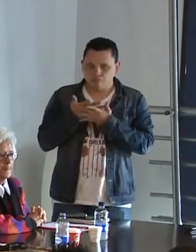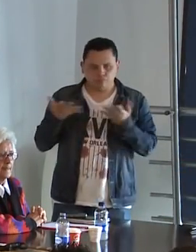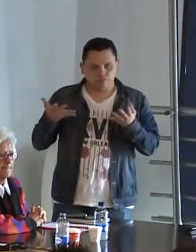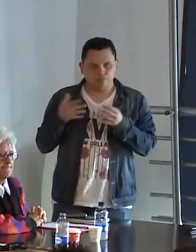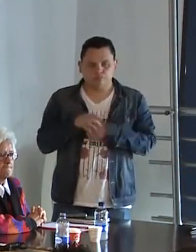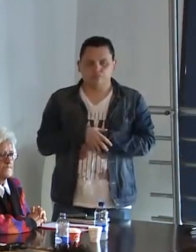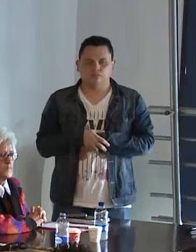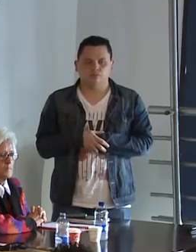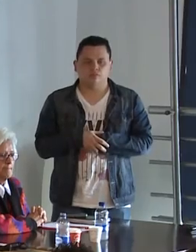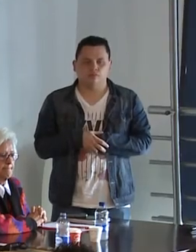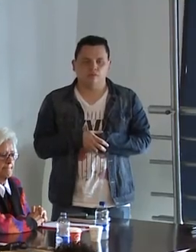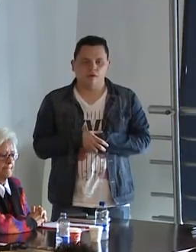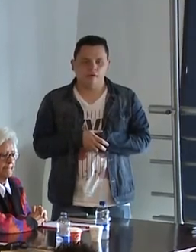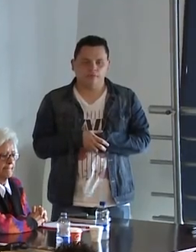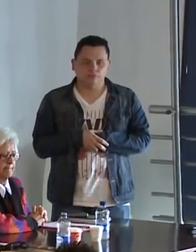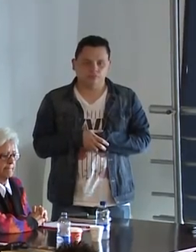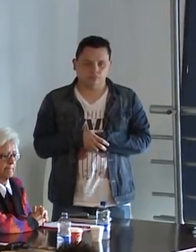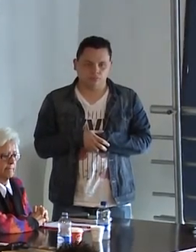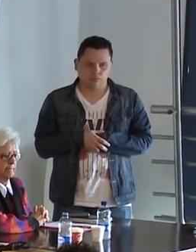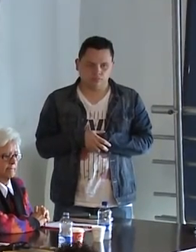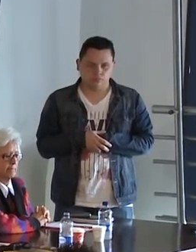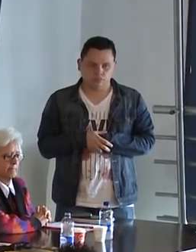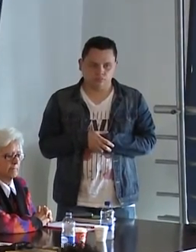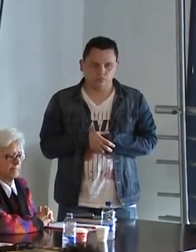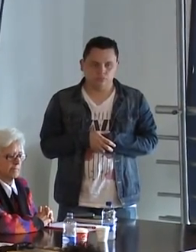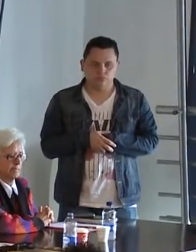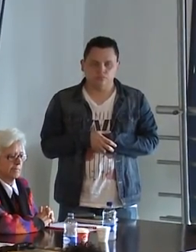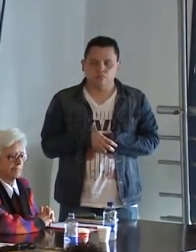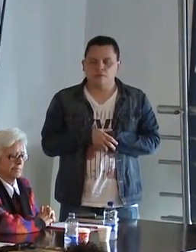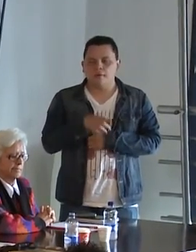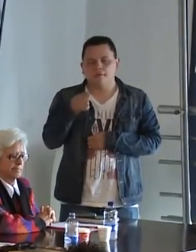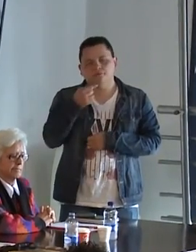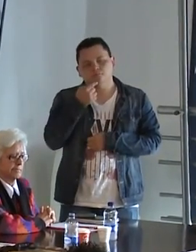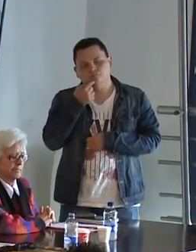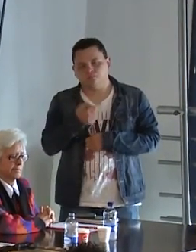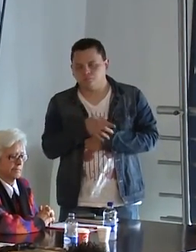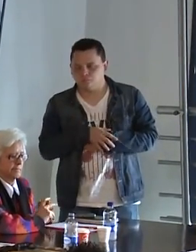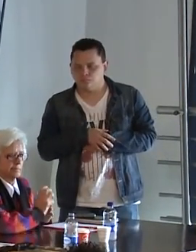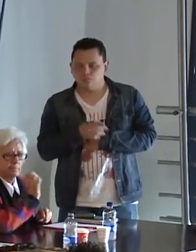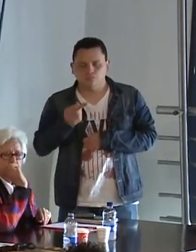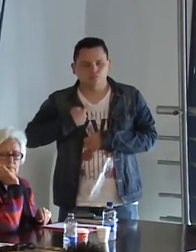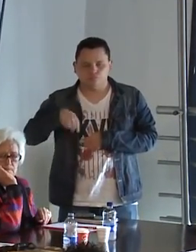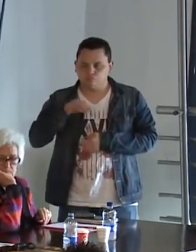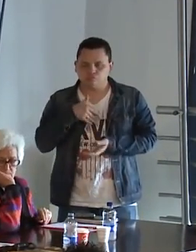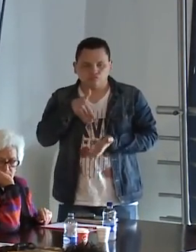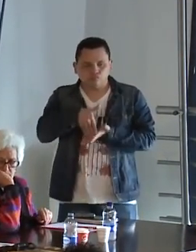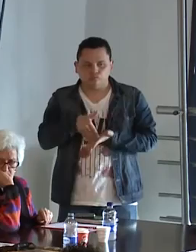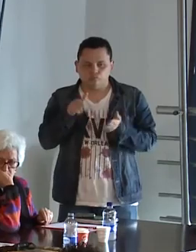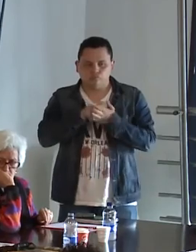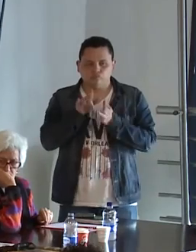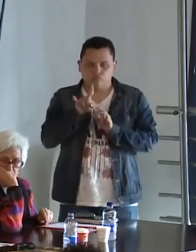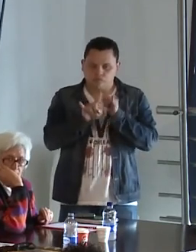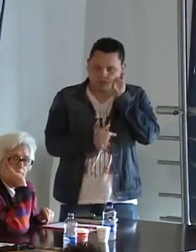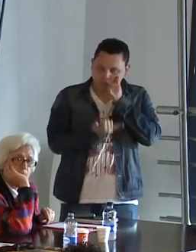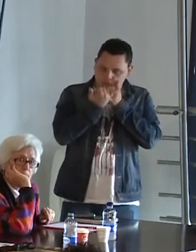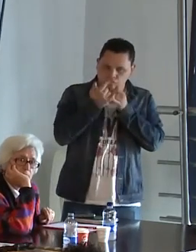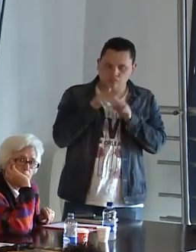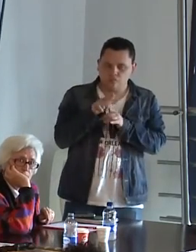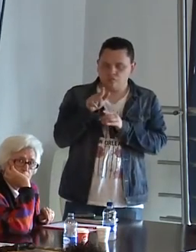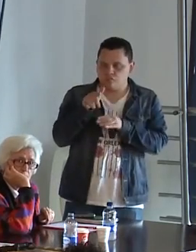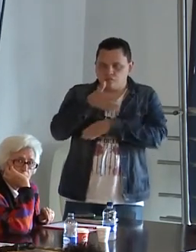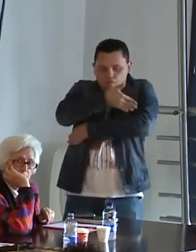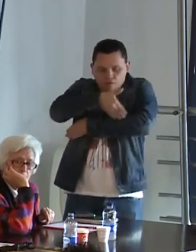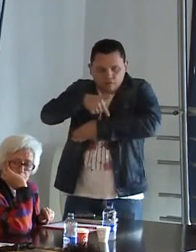cosas, ¿sí? Venga, que nos paramos en una epistemología de